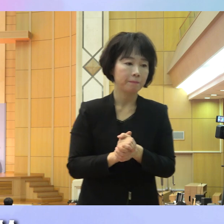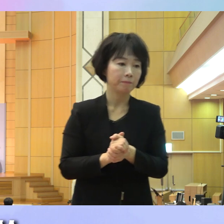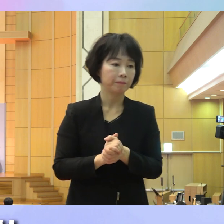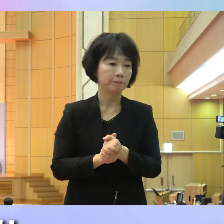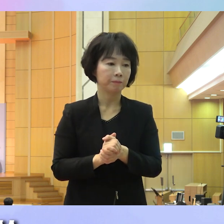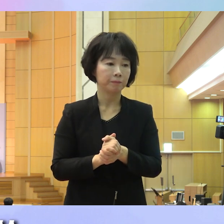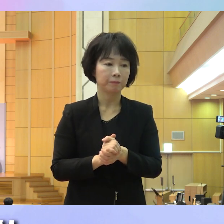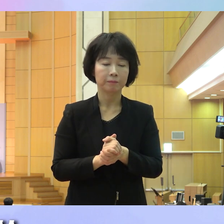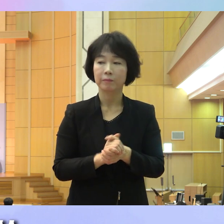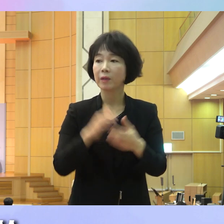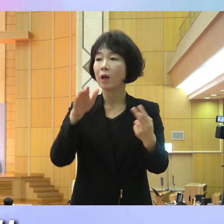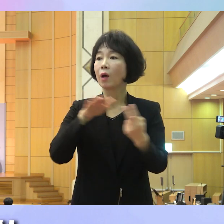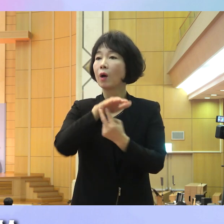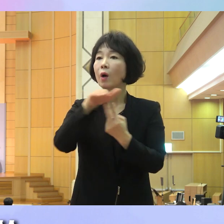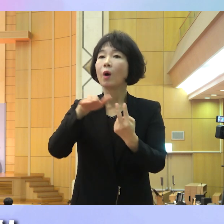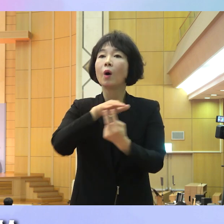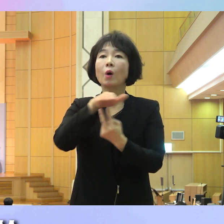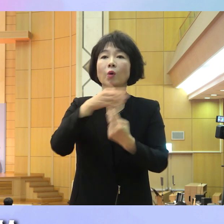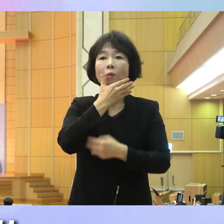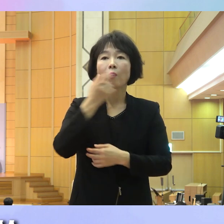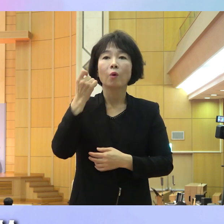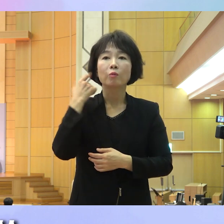6장 40절입니다. 요한복음